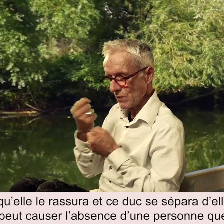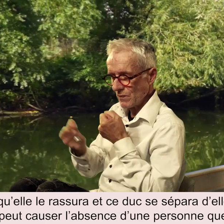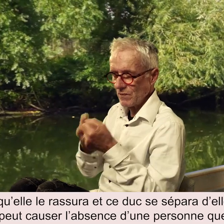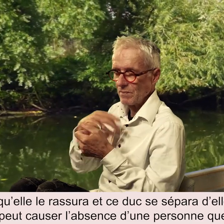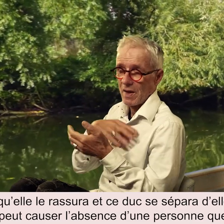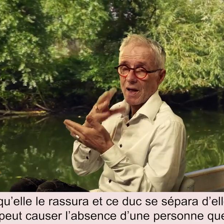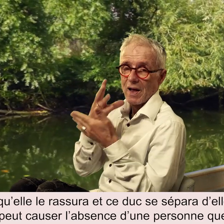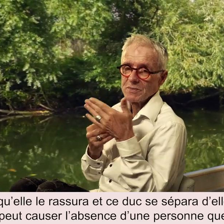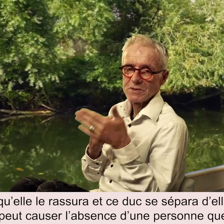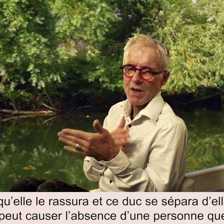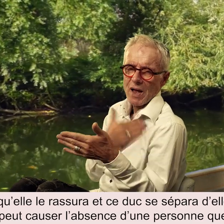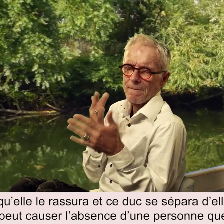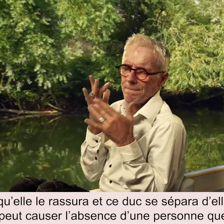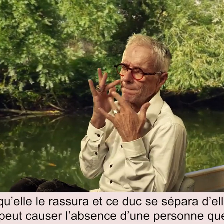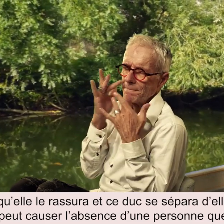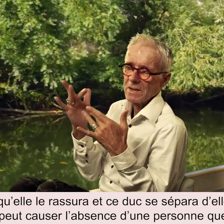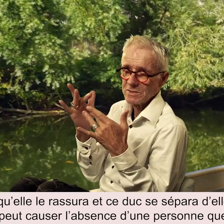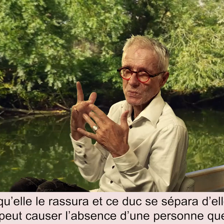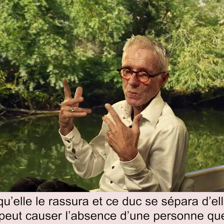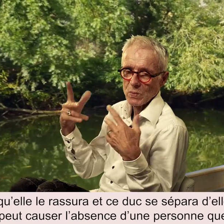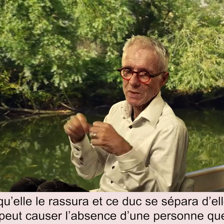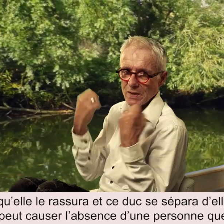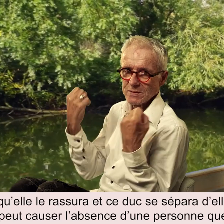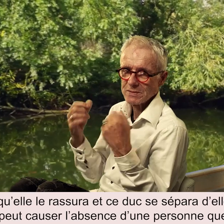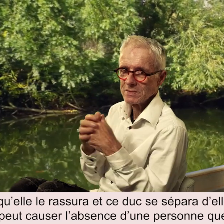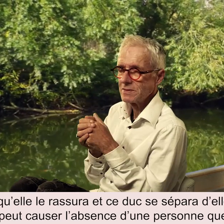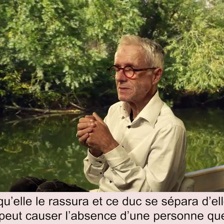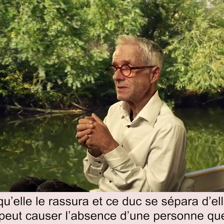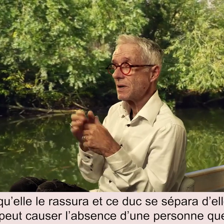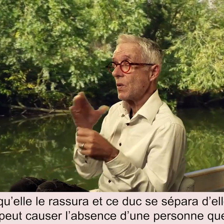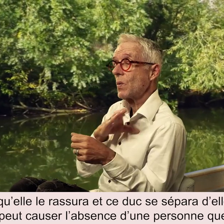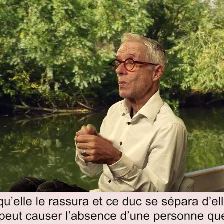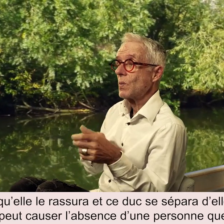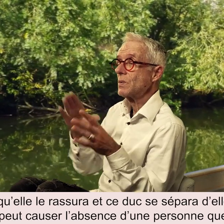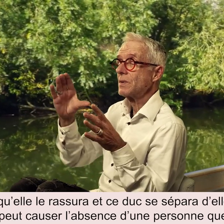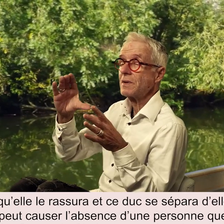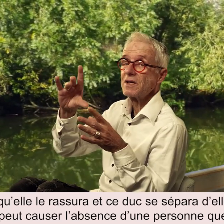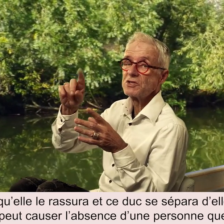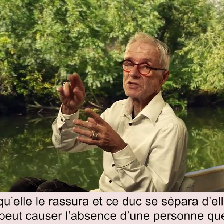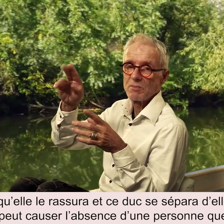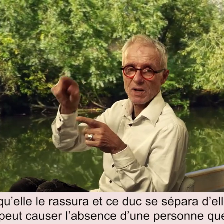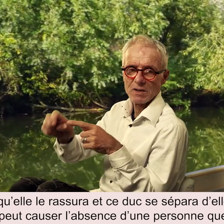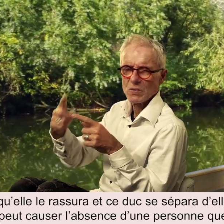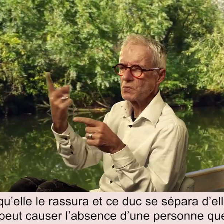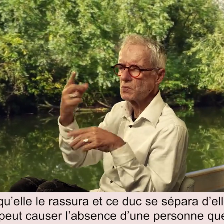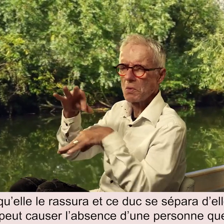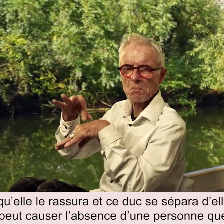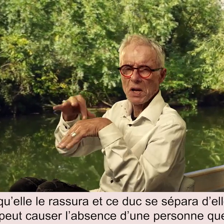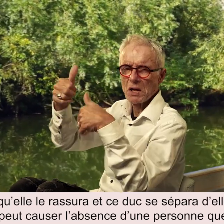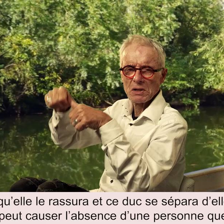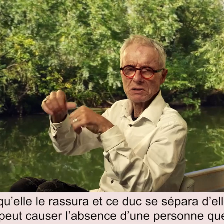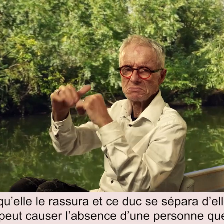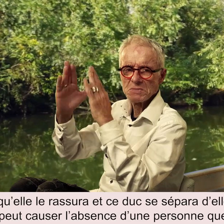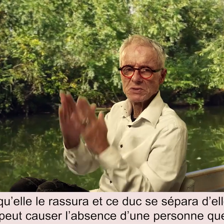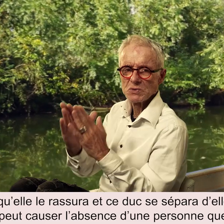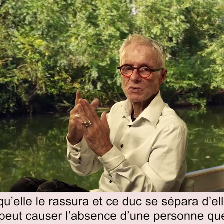d'une personne que l'on aime passionnément. Le comte de Chabannes, qui avait toujours été malade chez lui pendant le